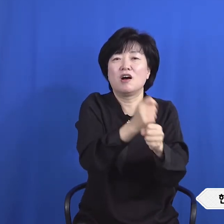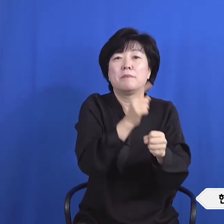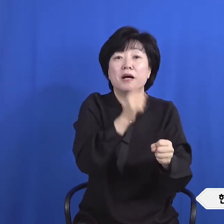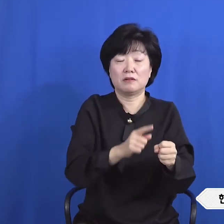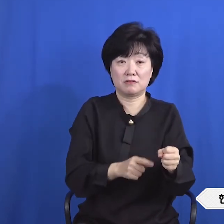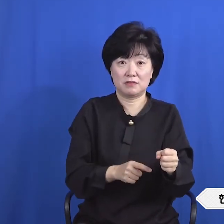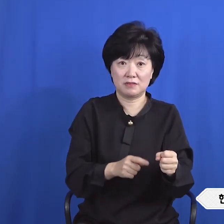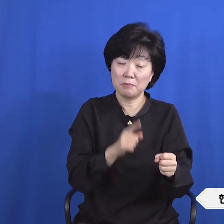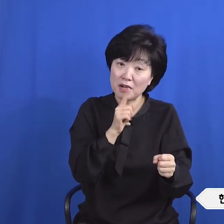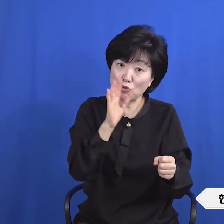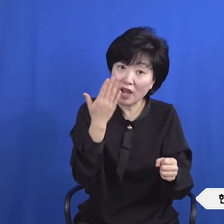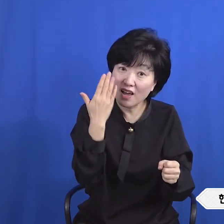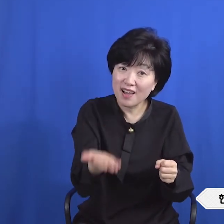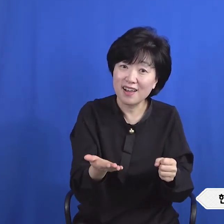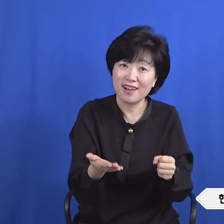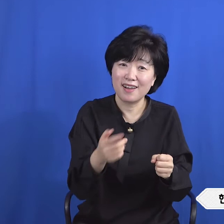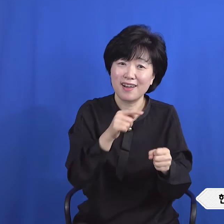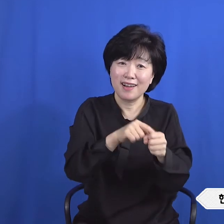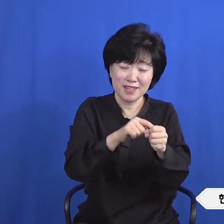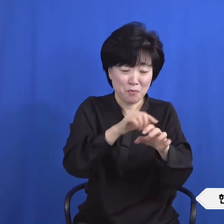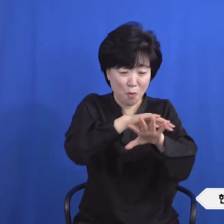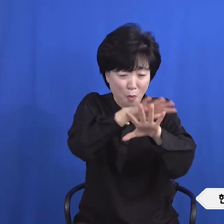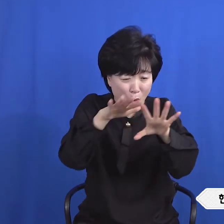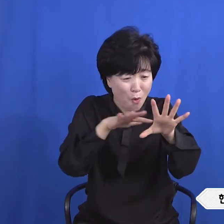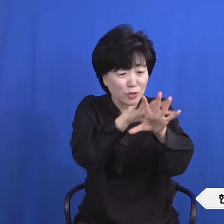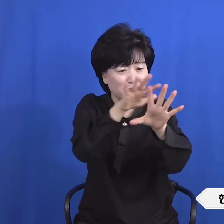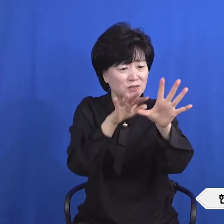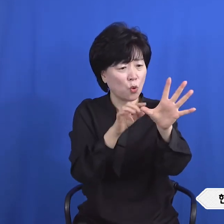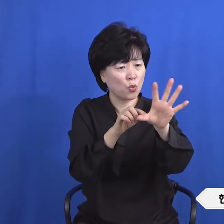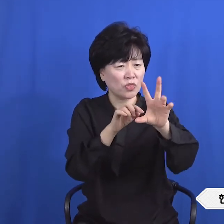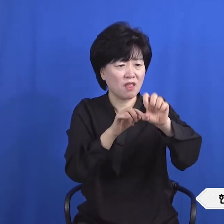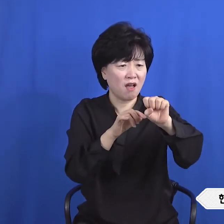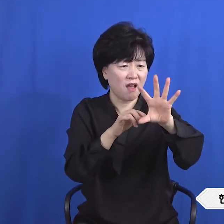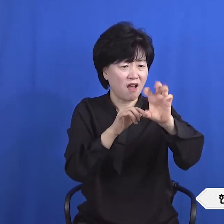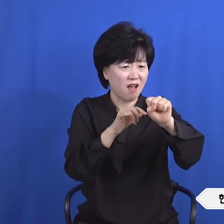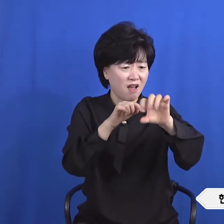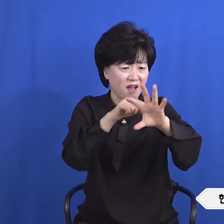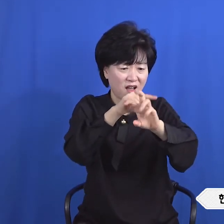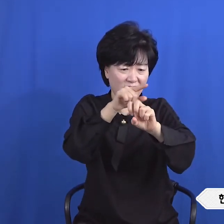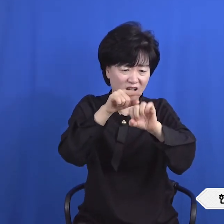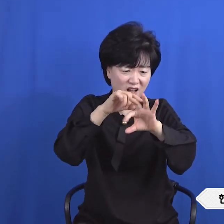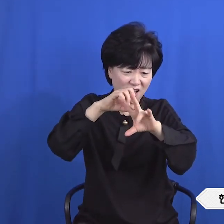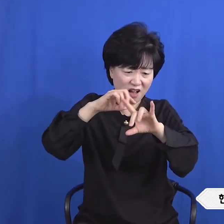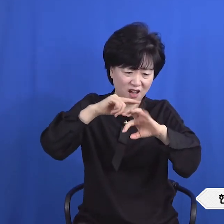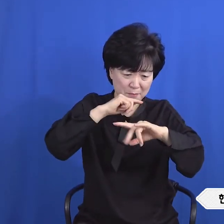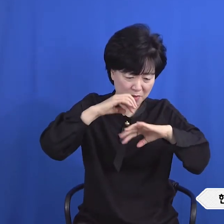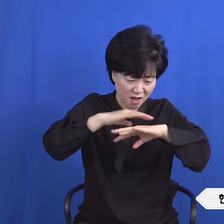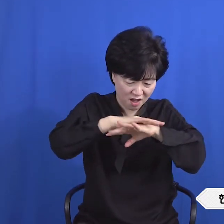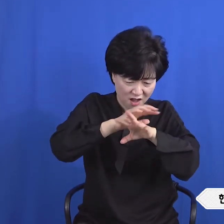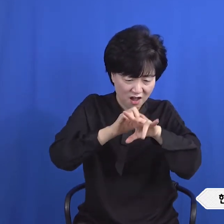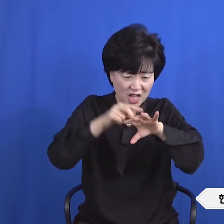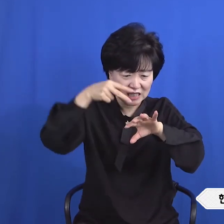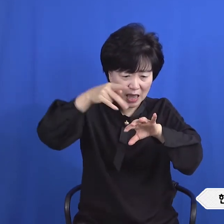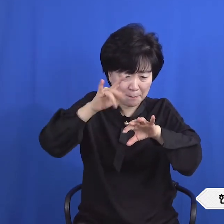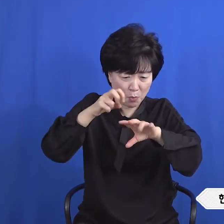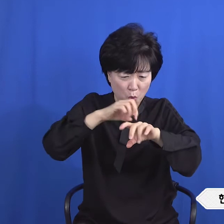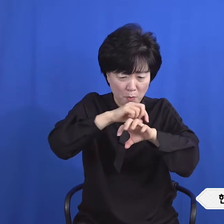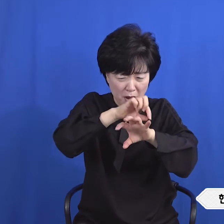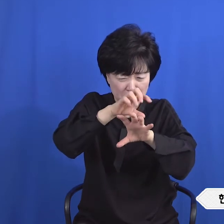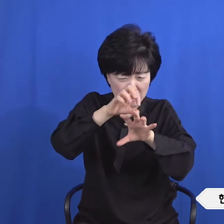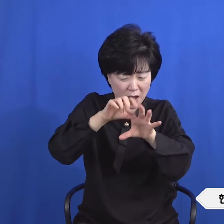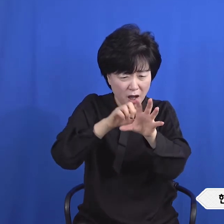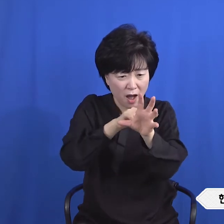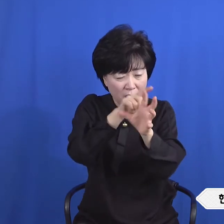힘줄이며 또 뭐 신경 조직이며 그 모든 세포가 그 서로 엉켜 있는 것이,